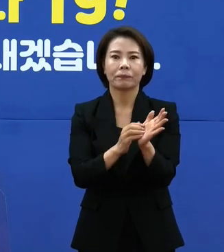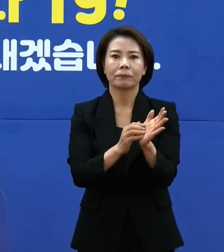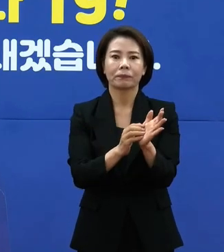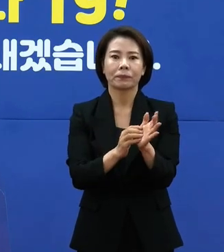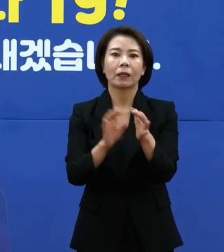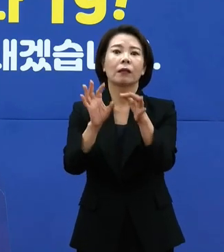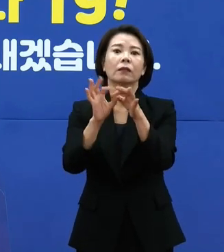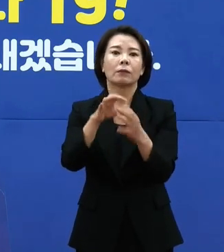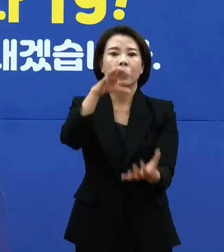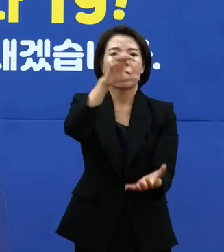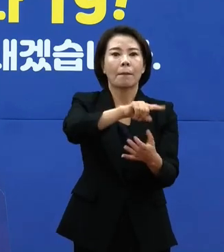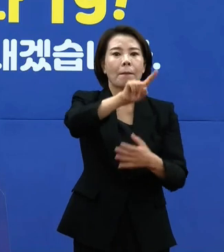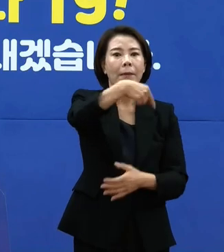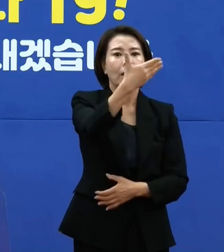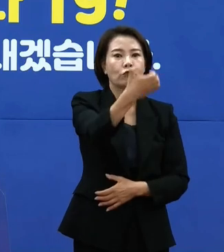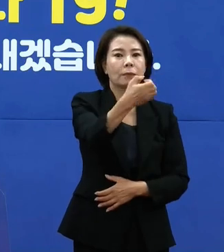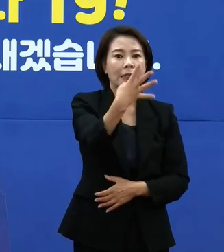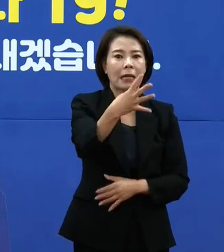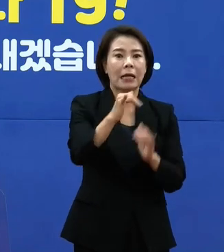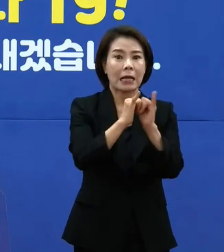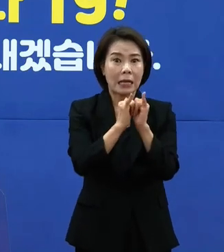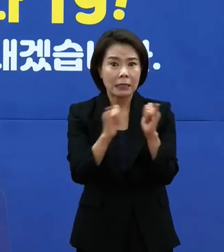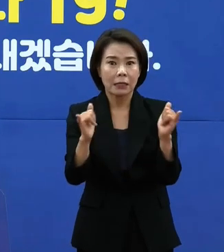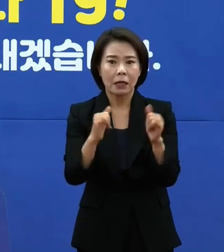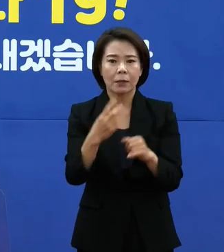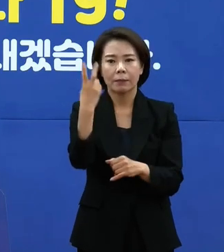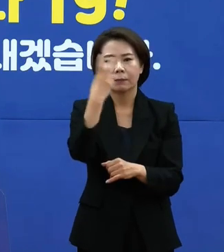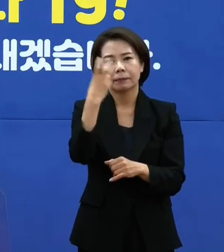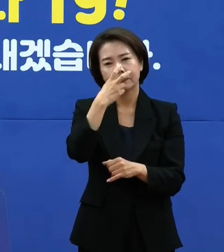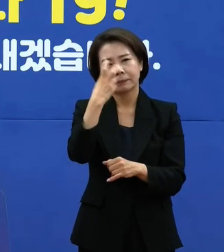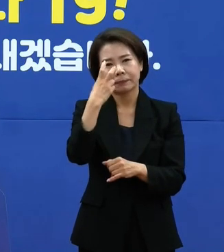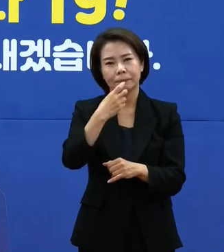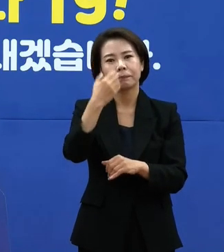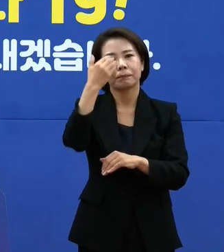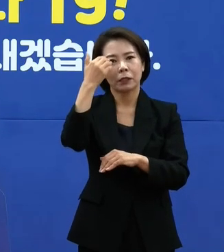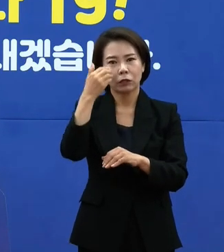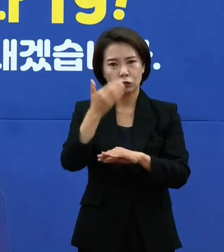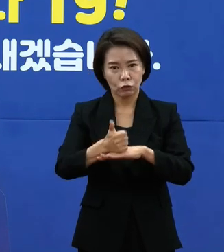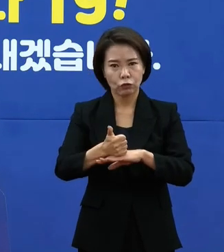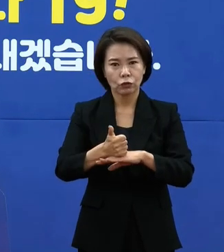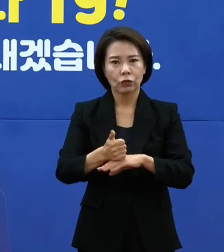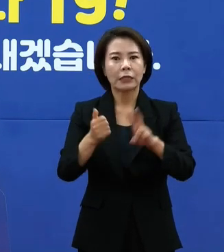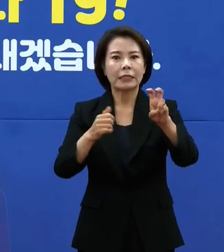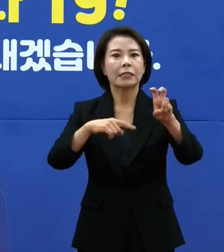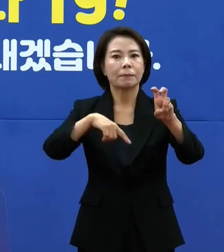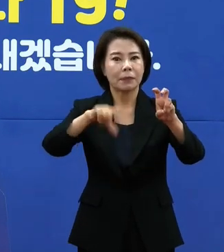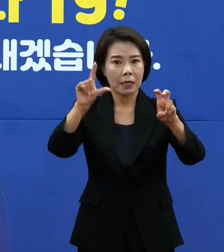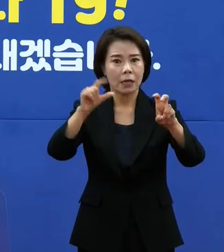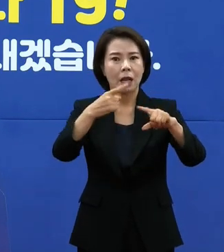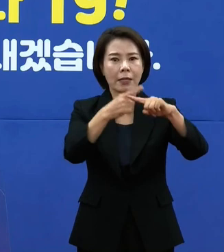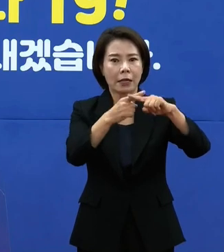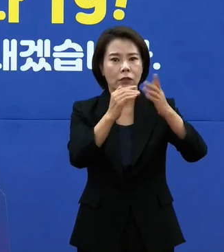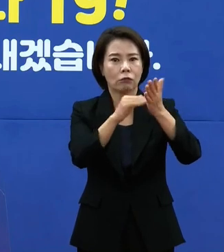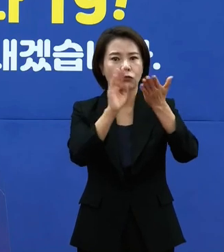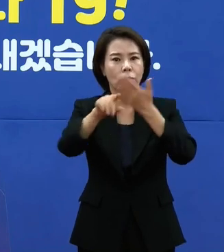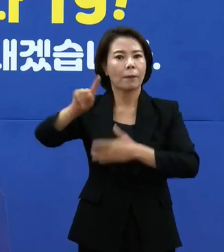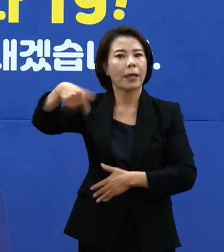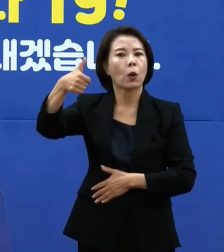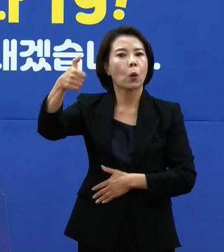이와 관련해서 총 194명이 진단검사를 받았고 20일 2명의 양성자 외에